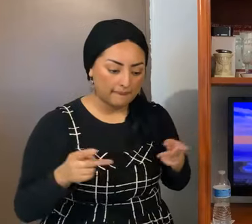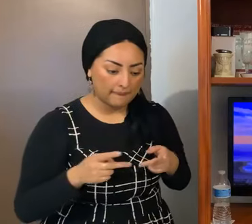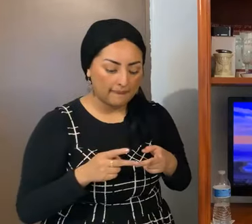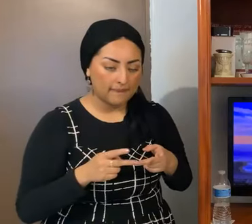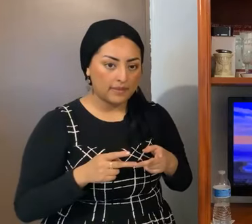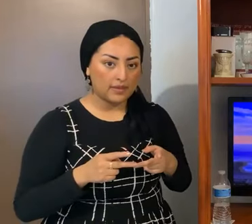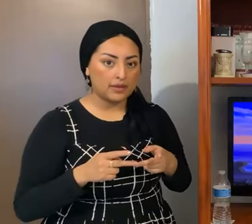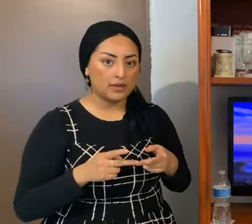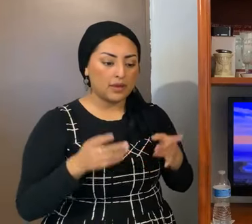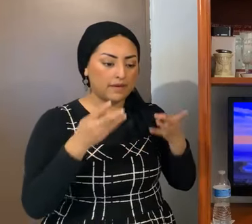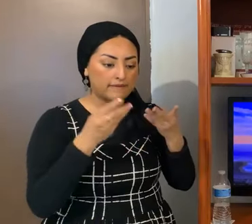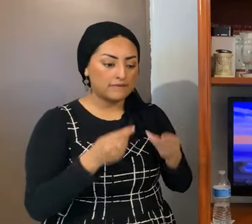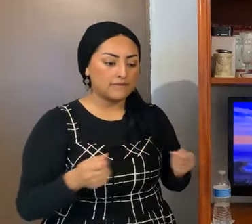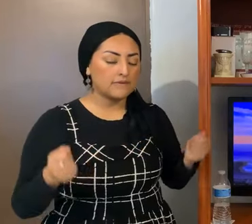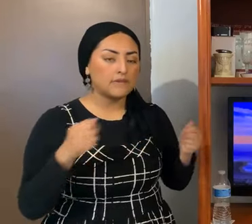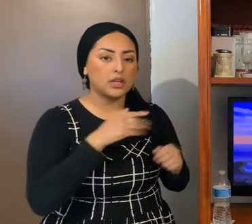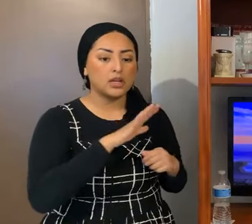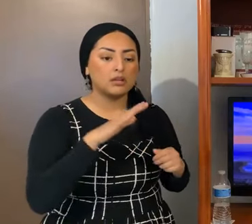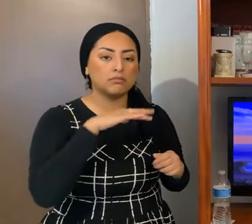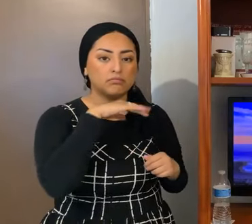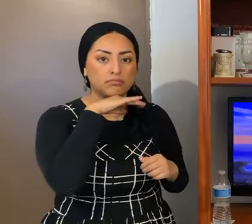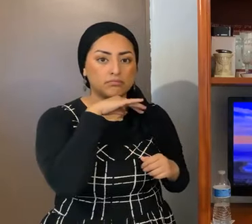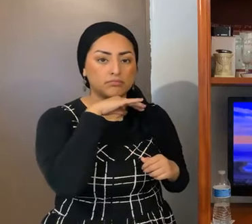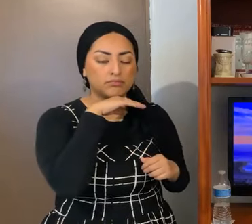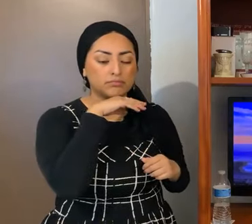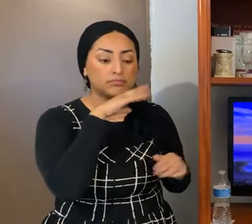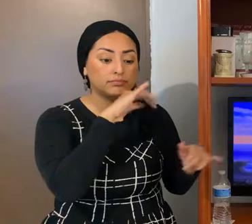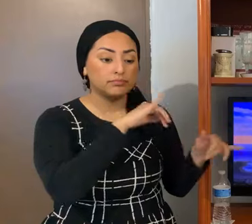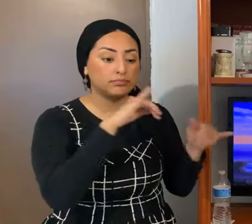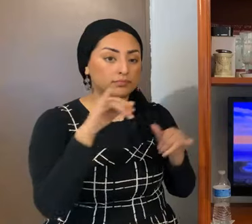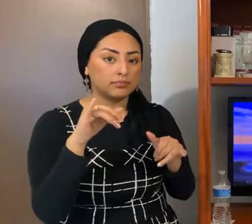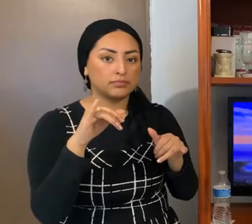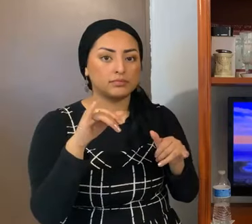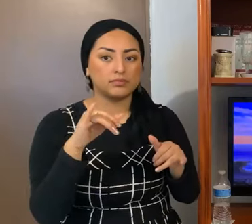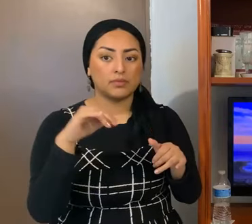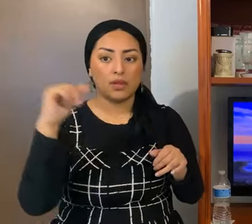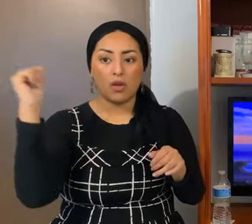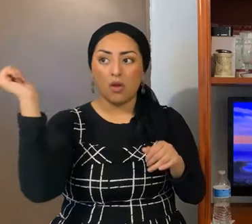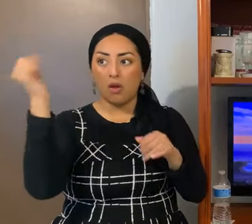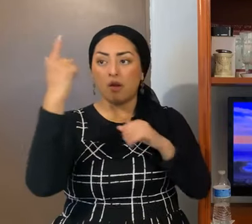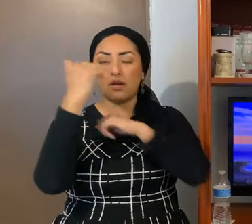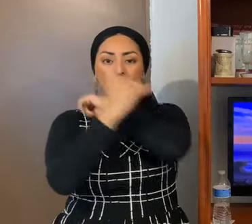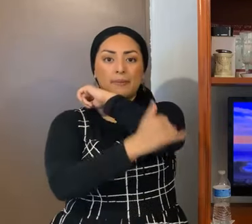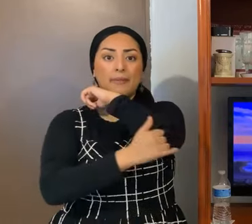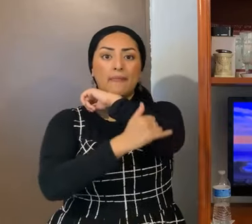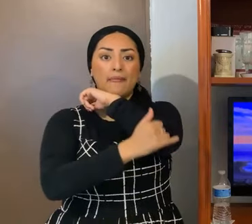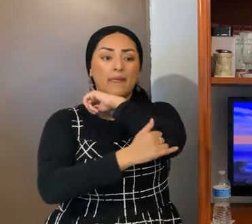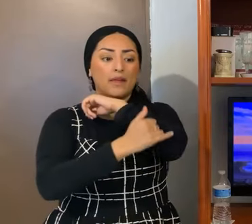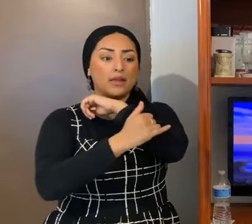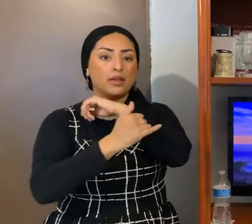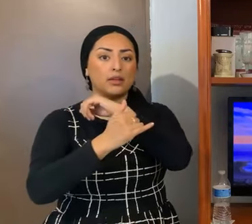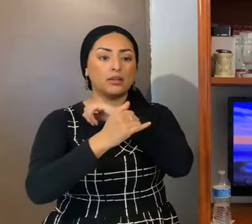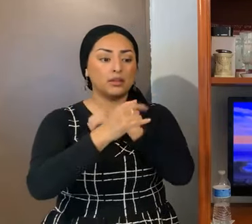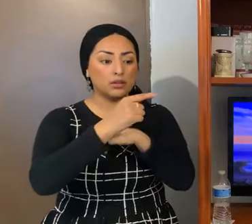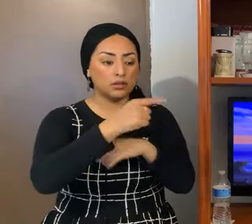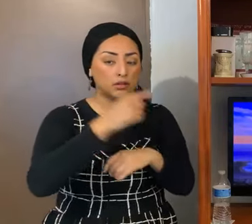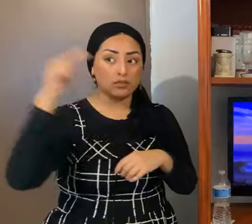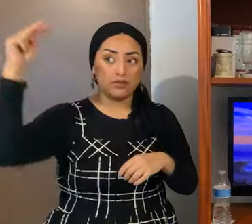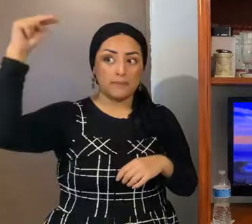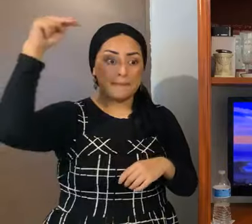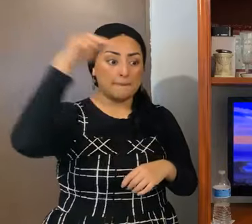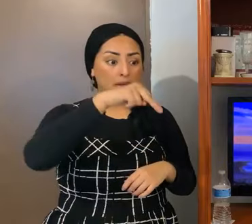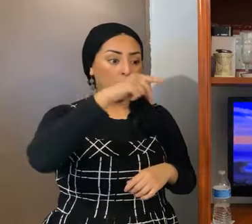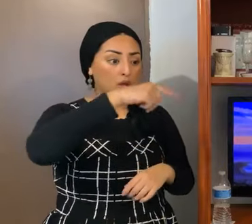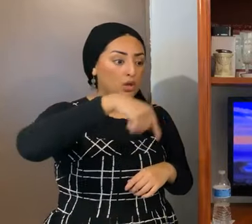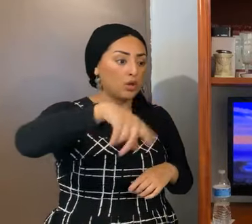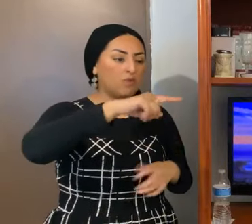haré fenecer de ti tu inmundicia. Y por esta misma serás degradada a la vista de las naciones, porque yo soy Yahweh.